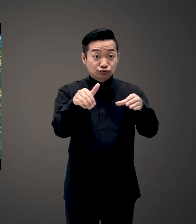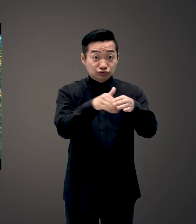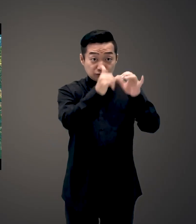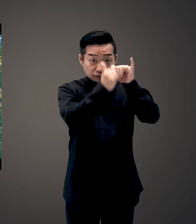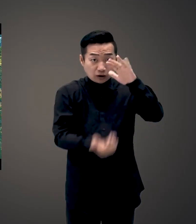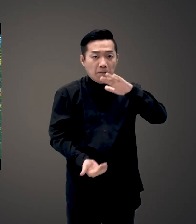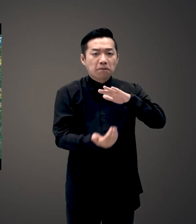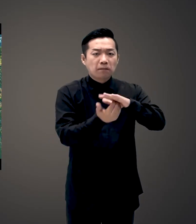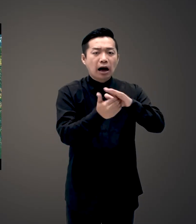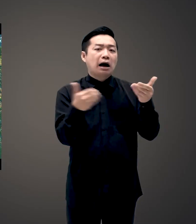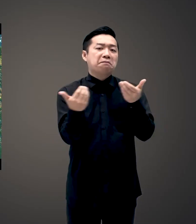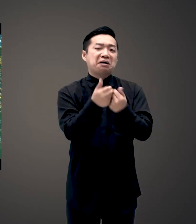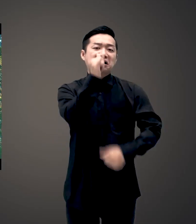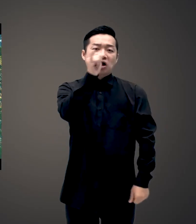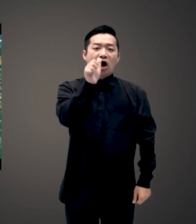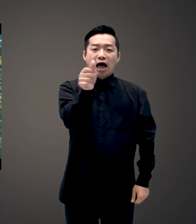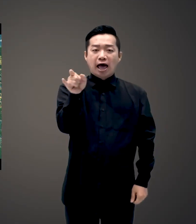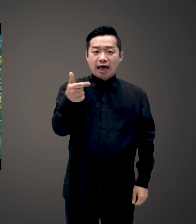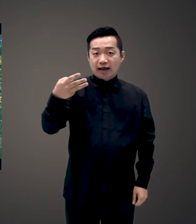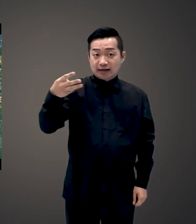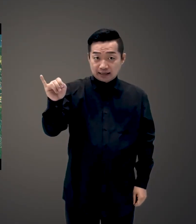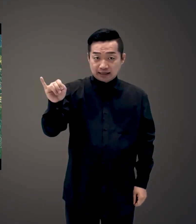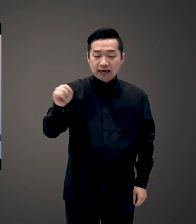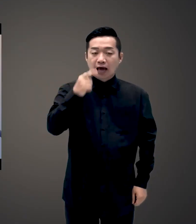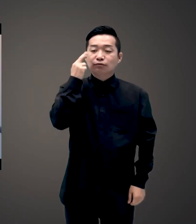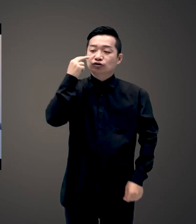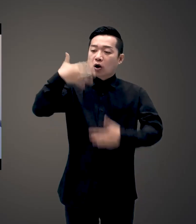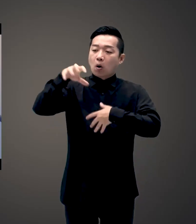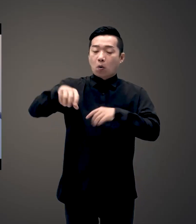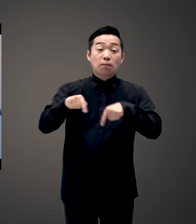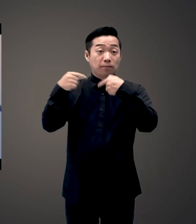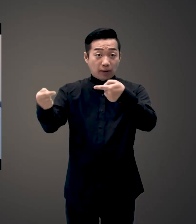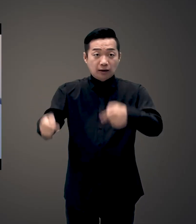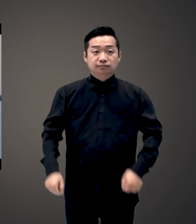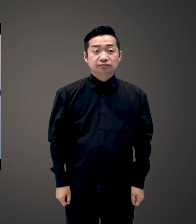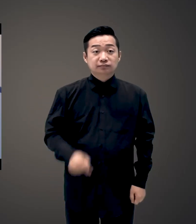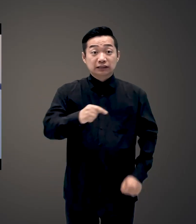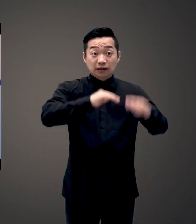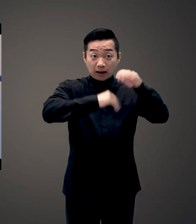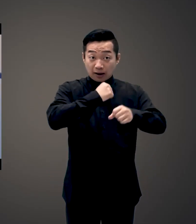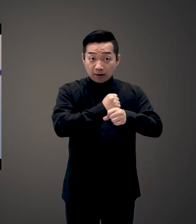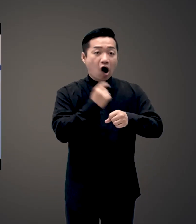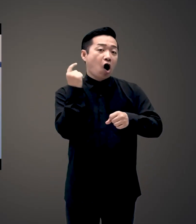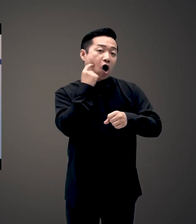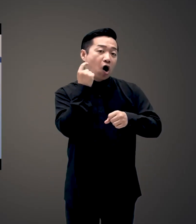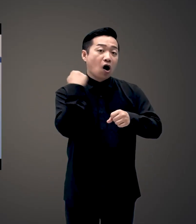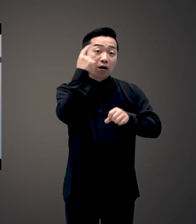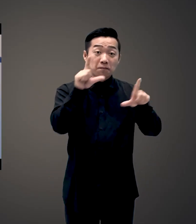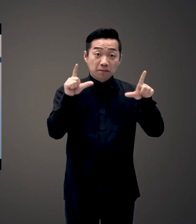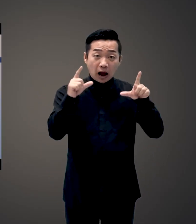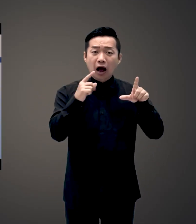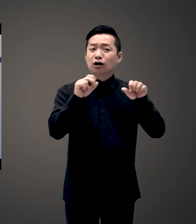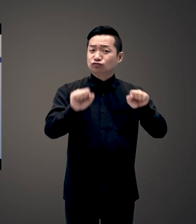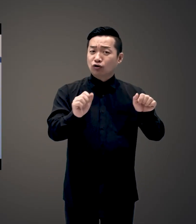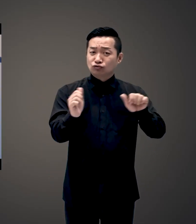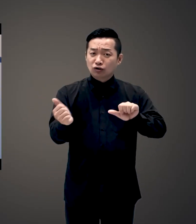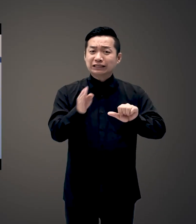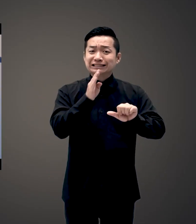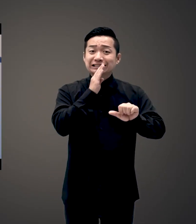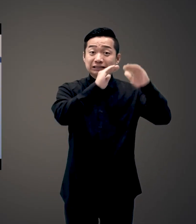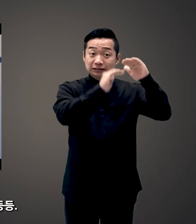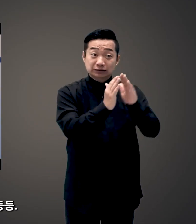소개합니다. 식물과 함께하겠다는 일념으로 조경학과에 진학한 권지연 저자는 책 서두에서 이렇게 말하고